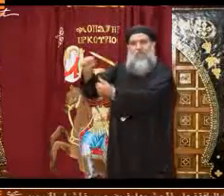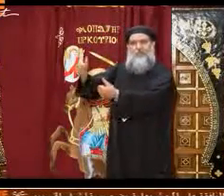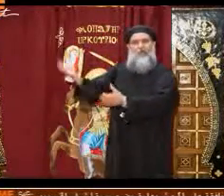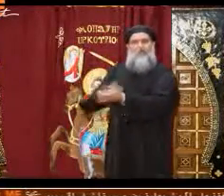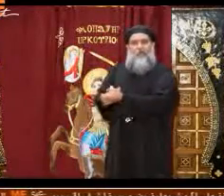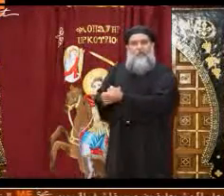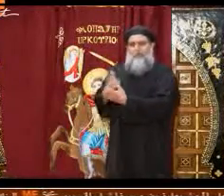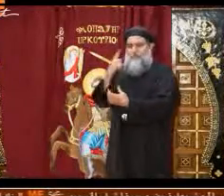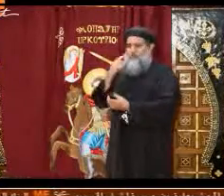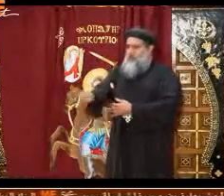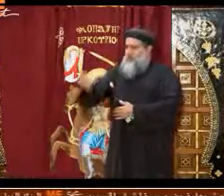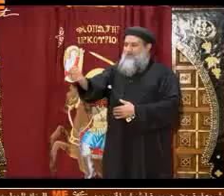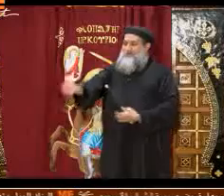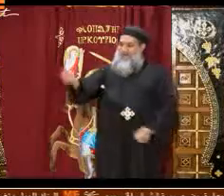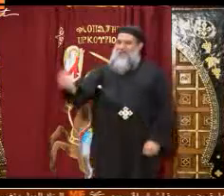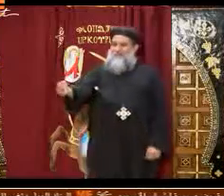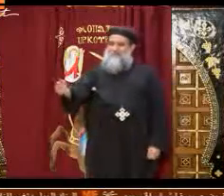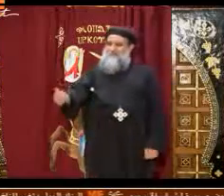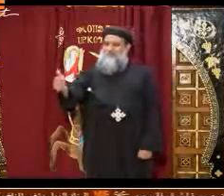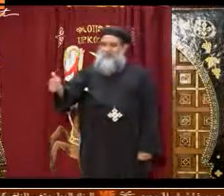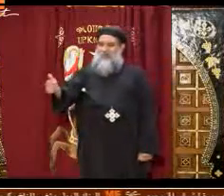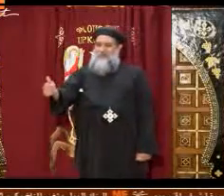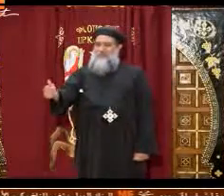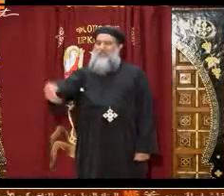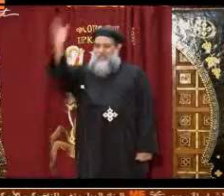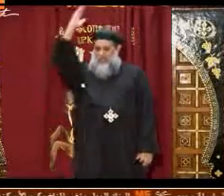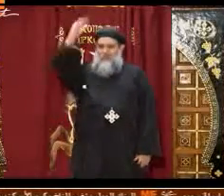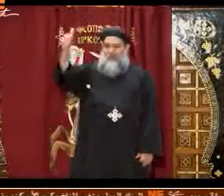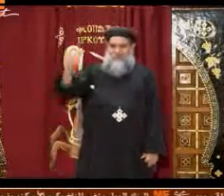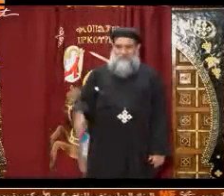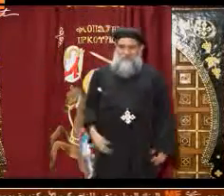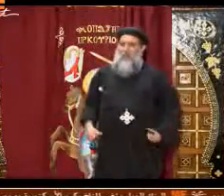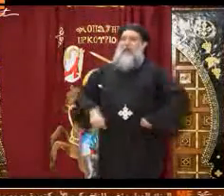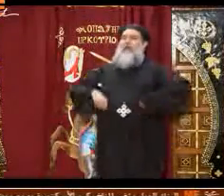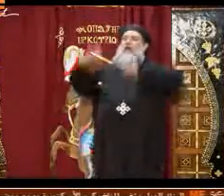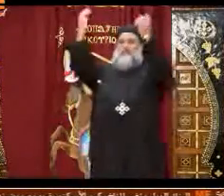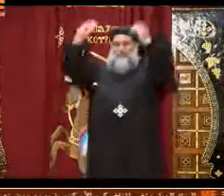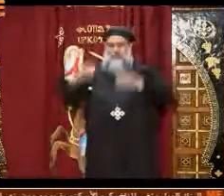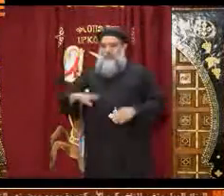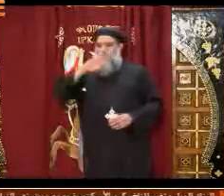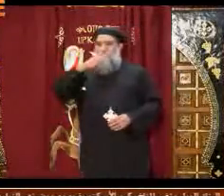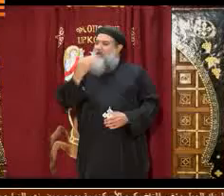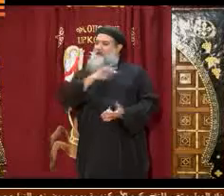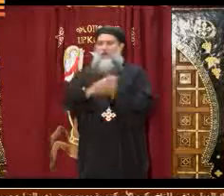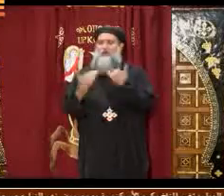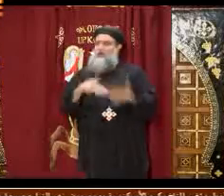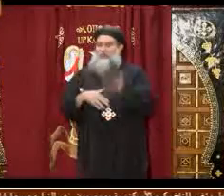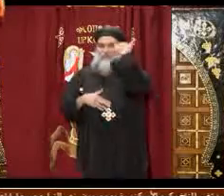ويقابل صاحبه يشوف، اهلا كويس؟ كويس، هاو عايش؟ الحمد